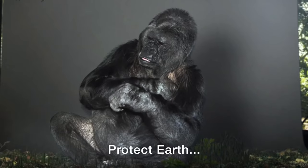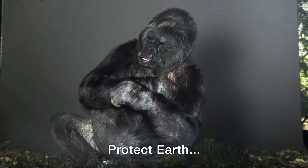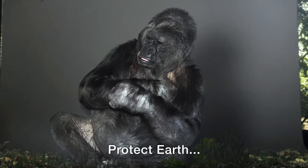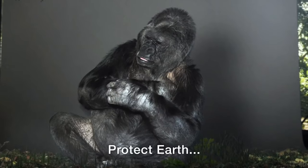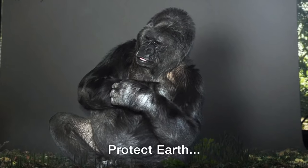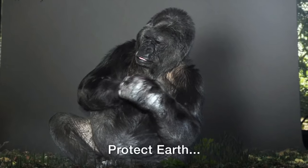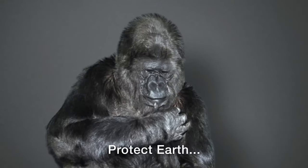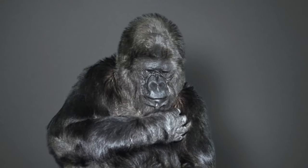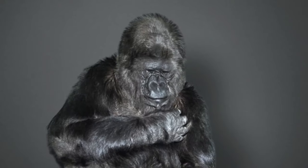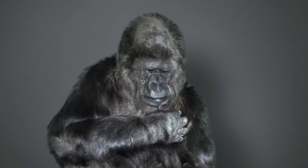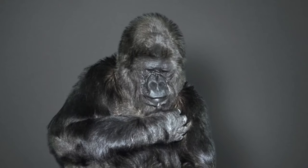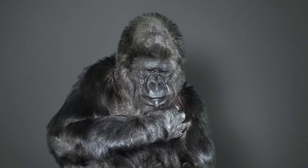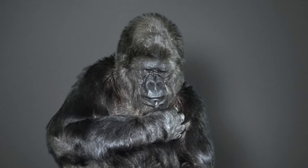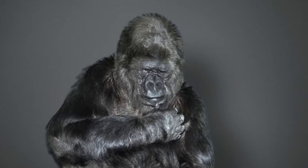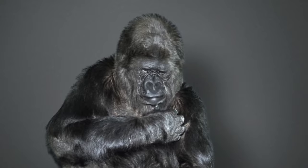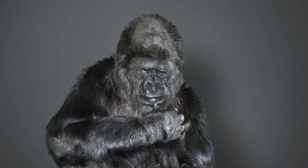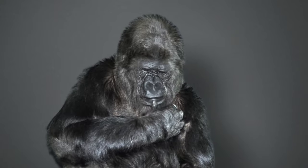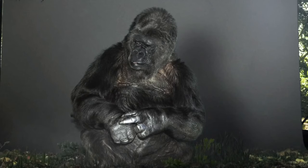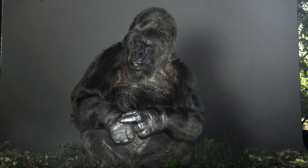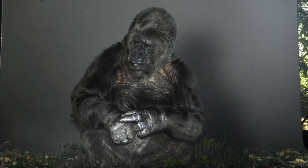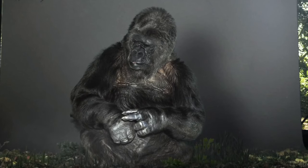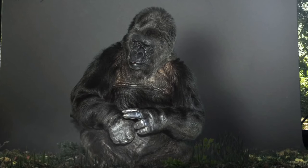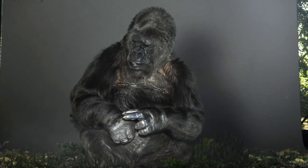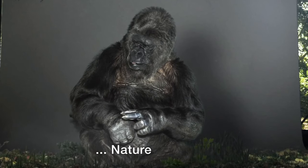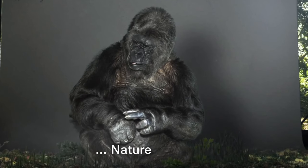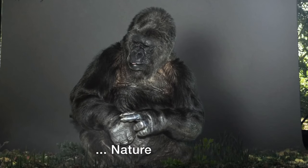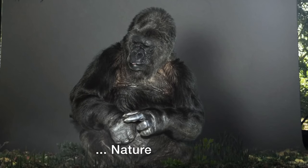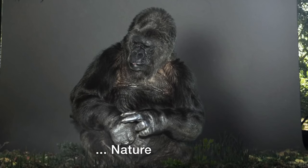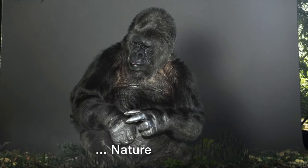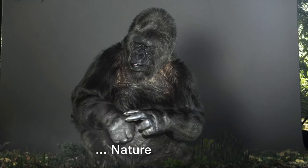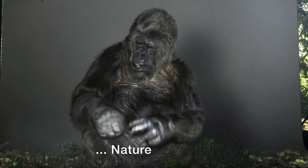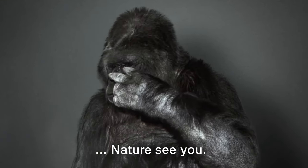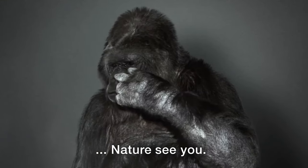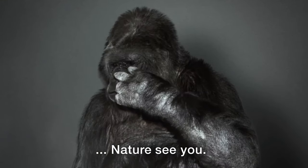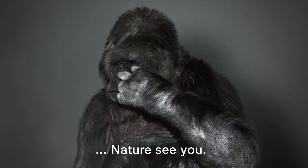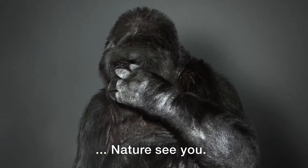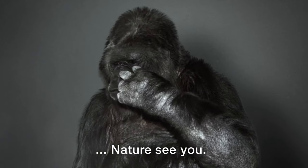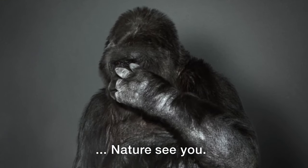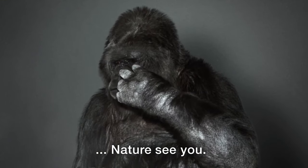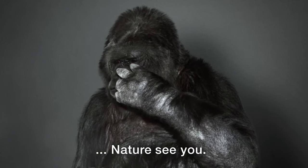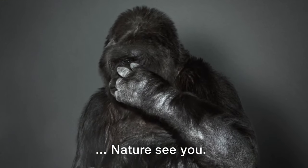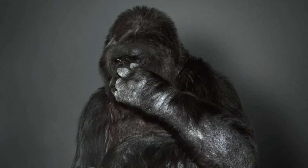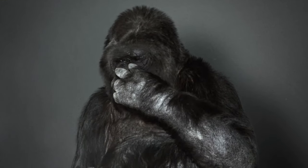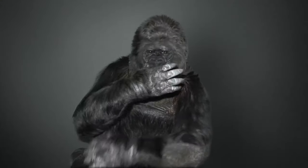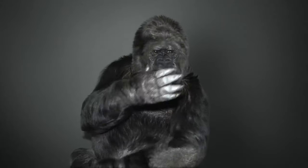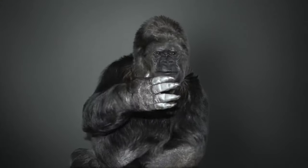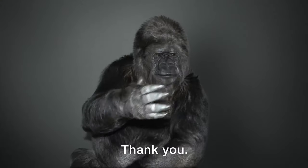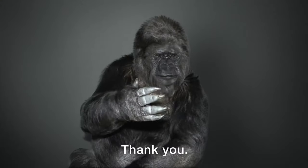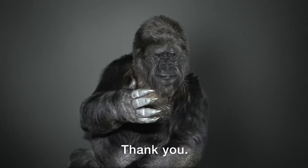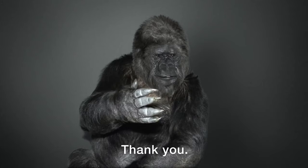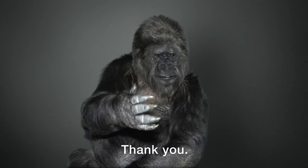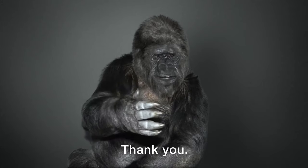'empatia. Era amata e ci mancherà profondamente. Una storia davvero incredibile, non trovi? Facci sapere nei commenti cosa ne pensi.